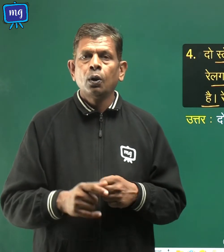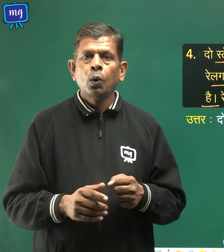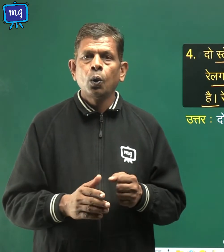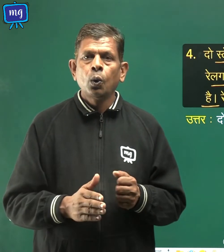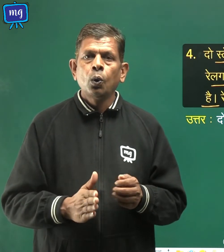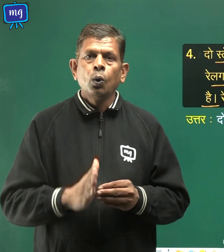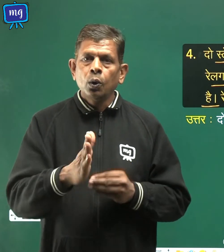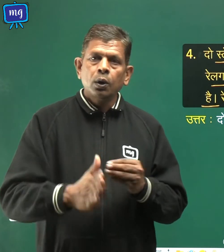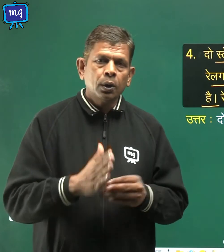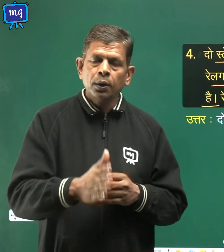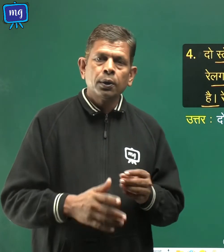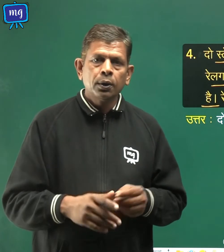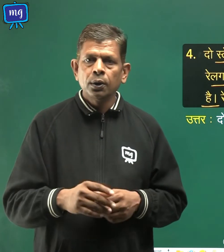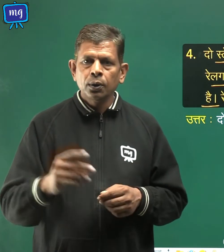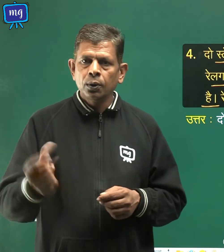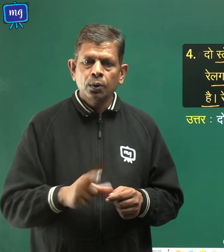रेलगाड़ी की चाल